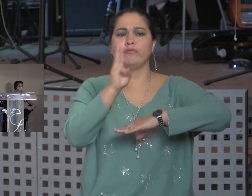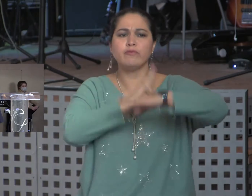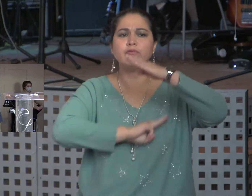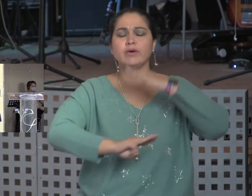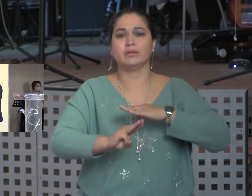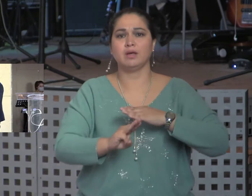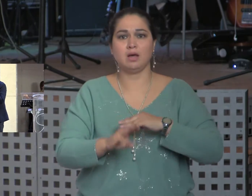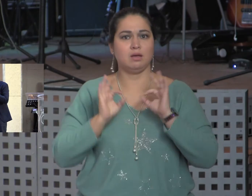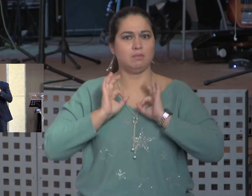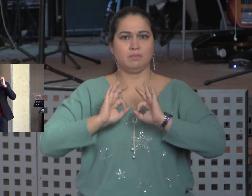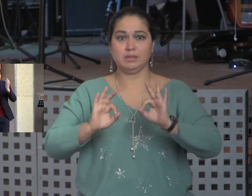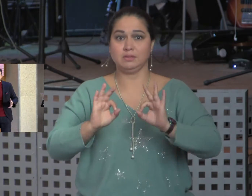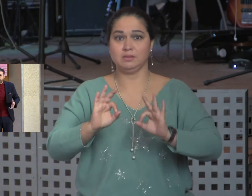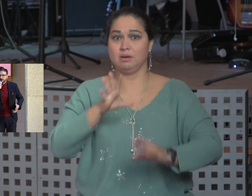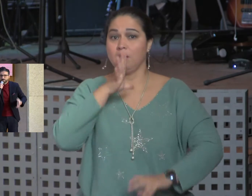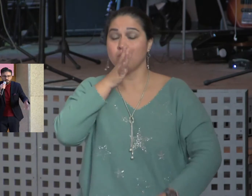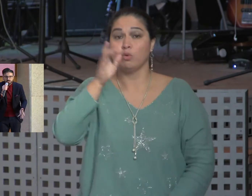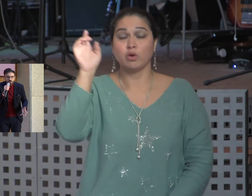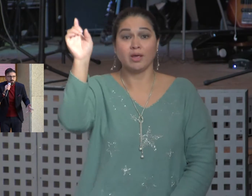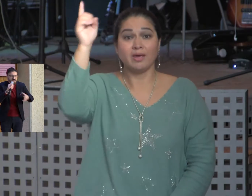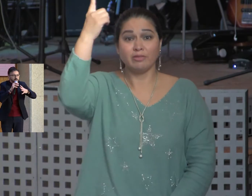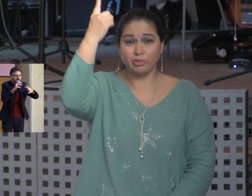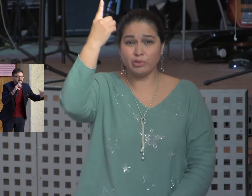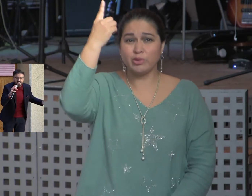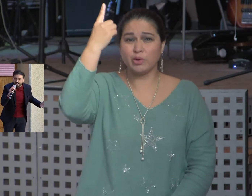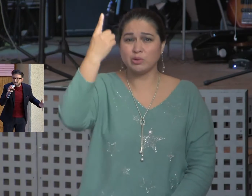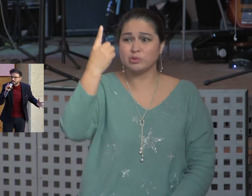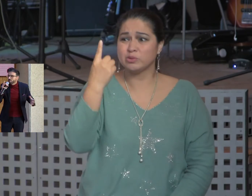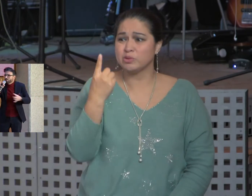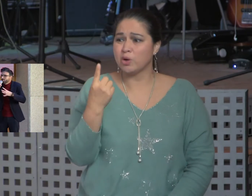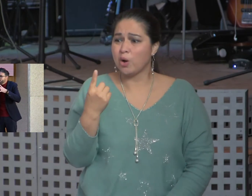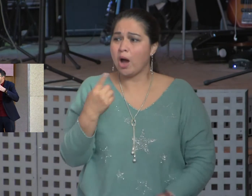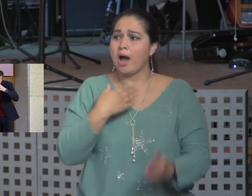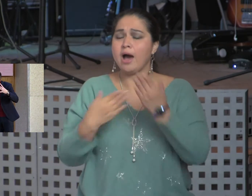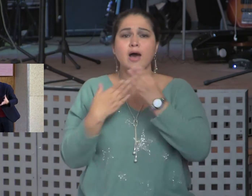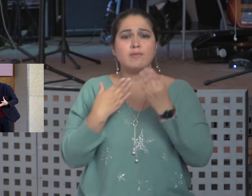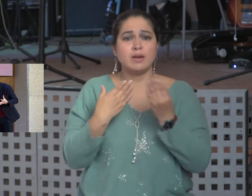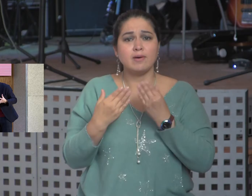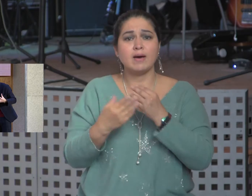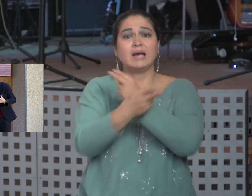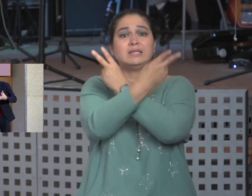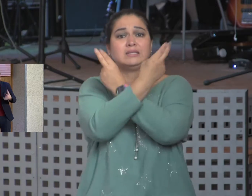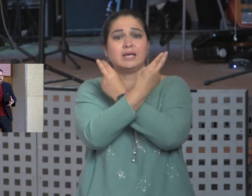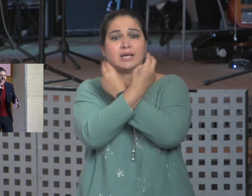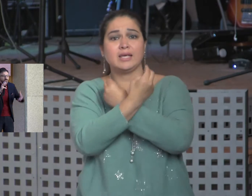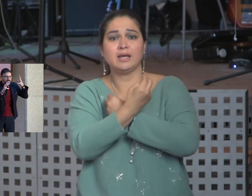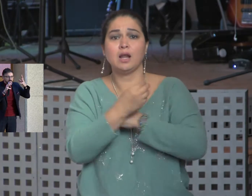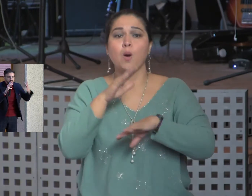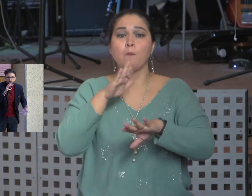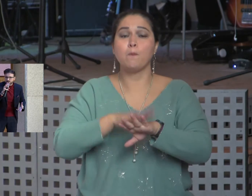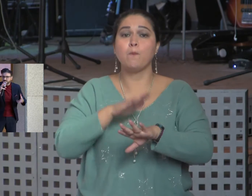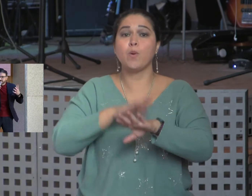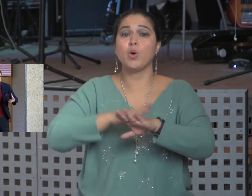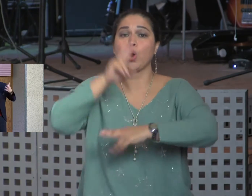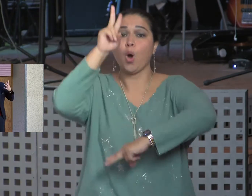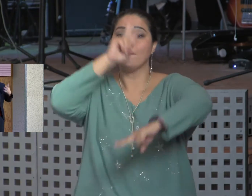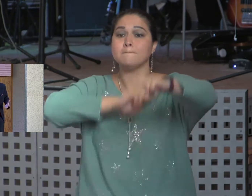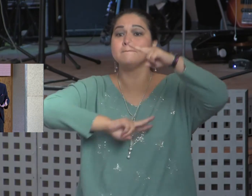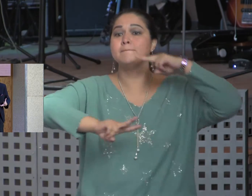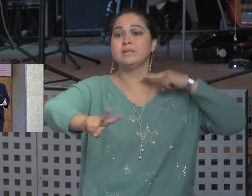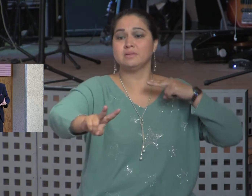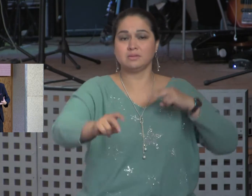por visiones, escuchaba, pero este hombre veía con definición, veía lo que Dios le